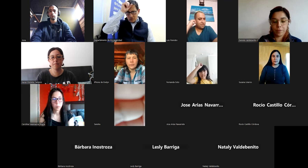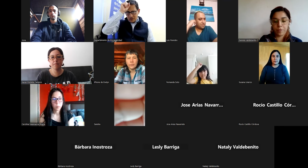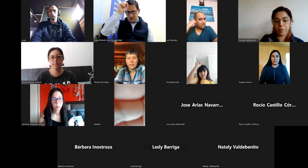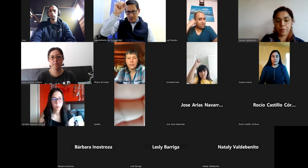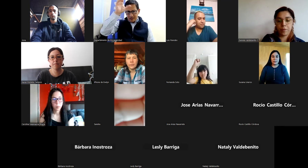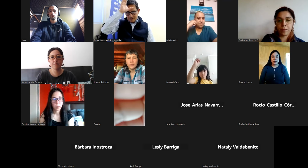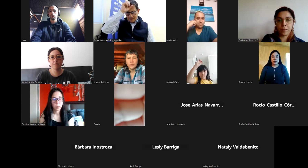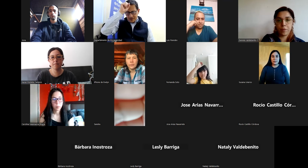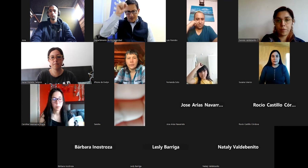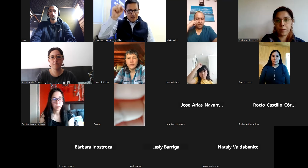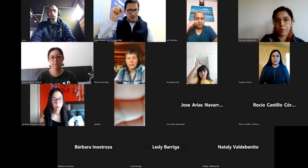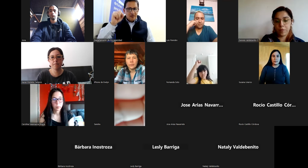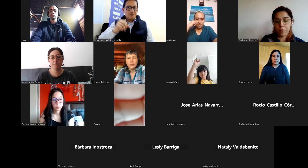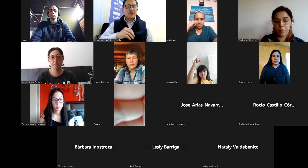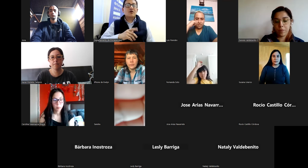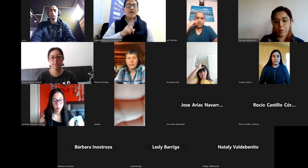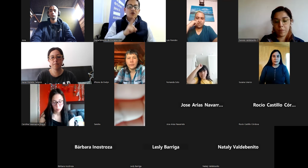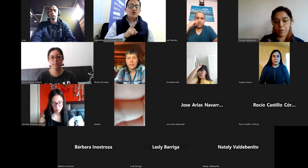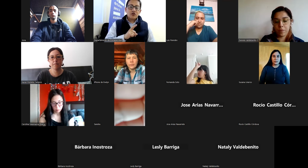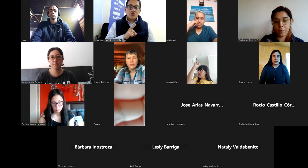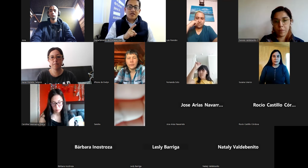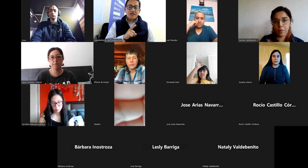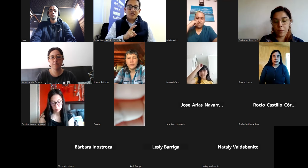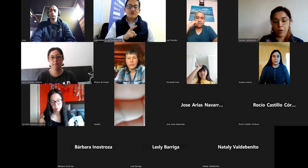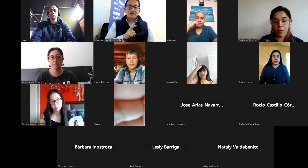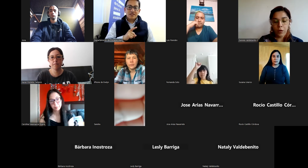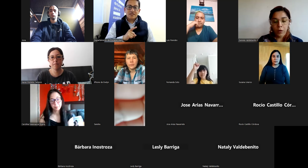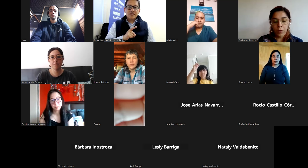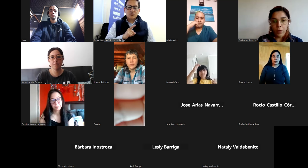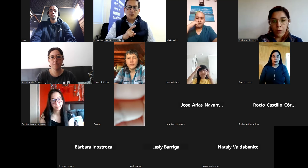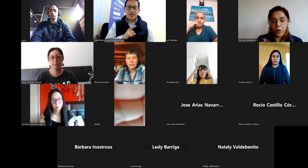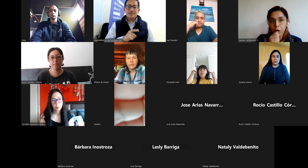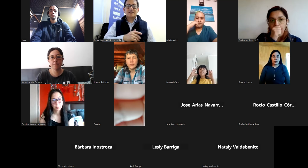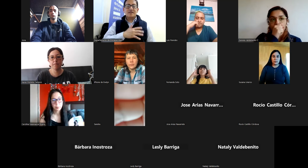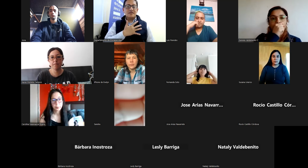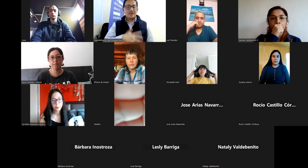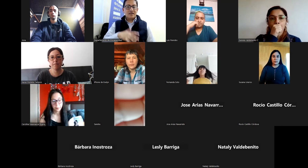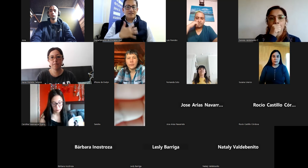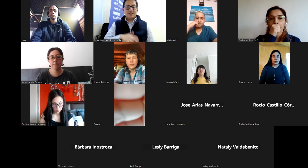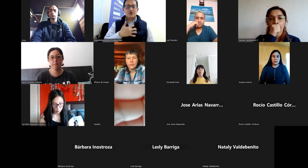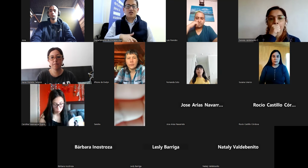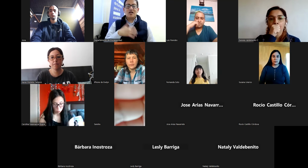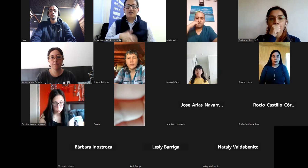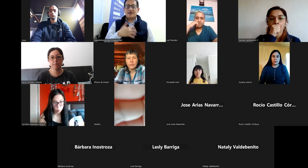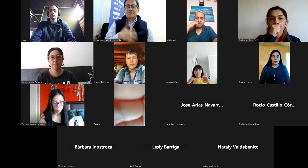una puntita para adelante. Pero ellos, los sordos argentinos, dicen que su país se dice así, tocando la guitarra.